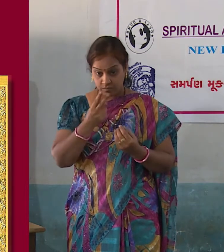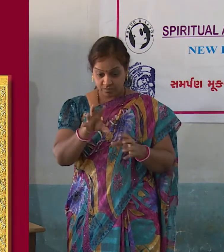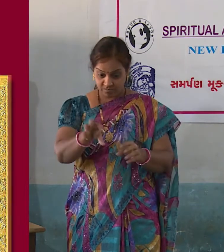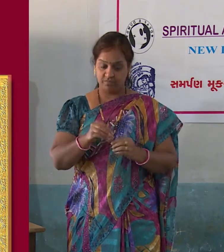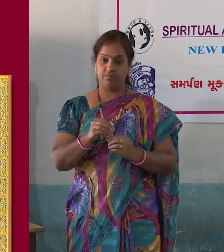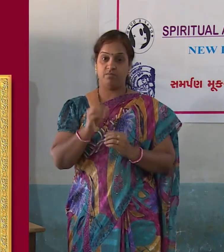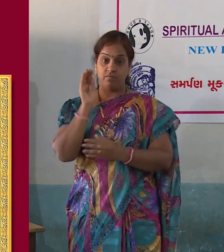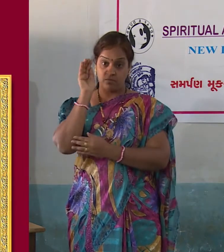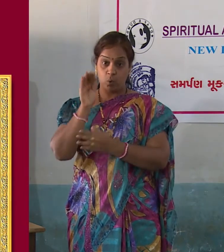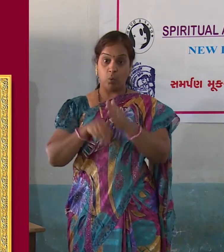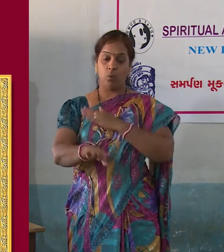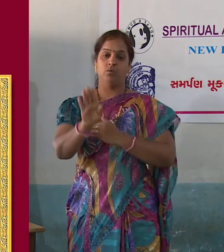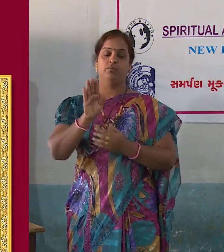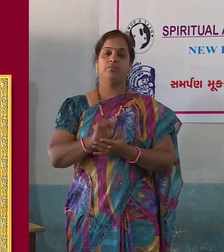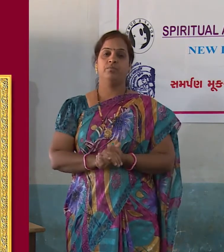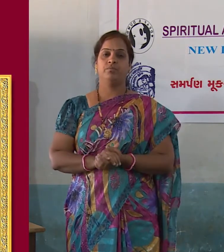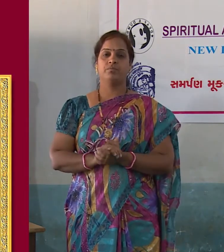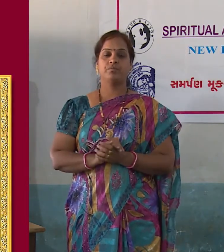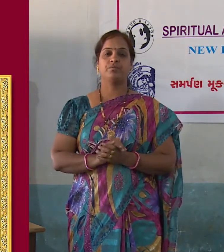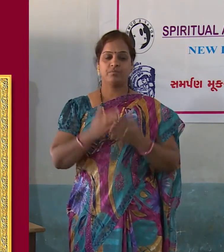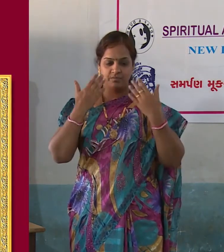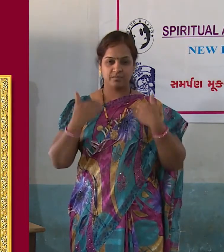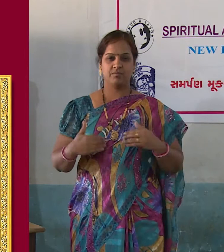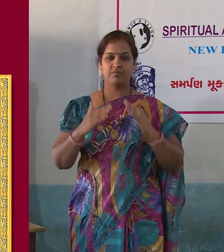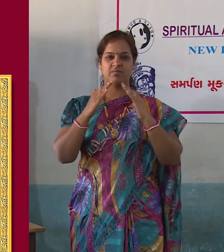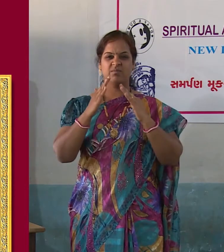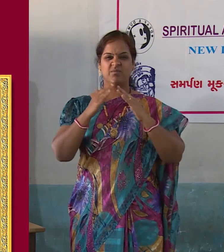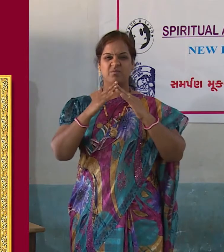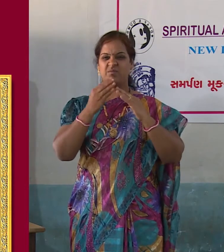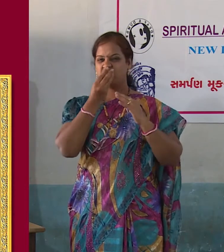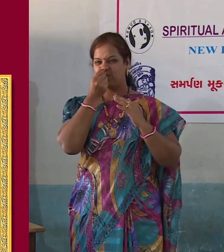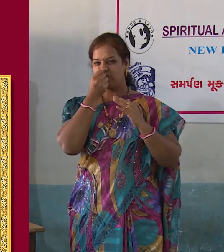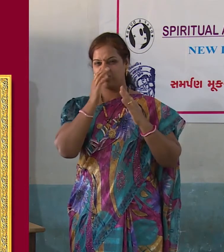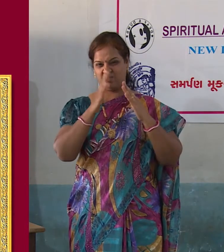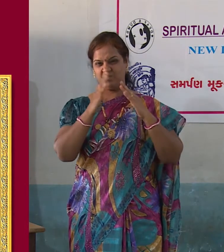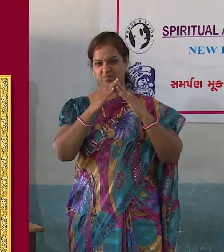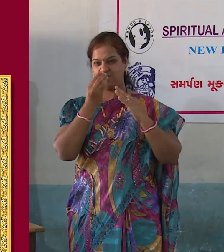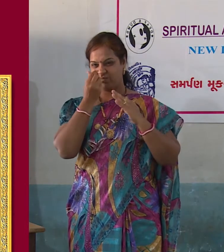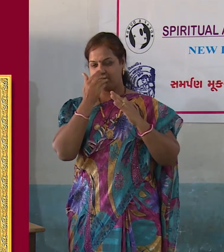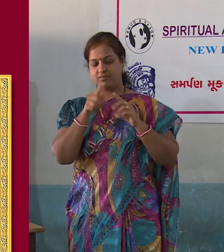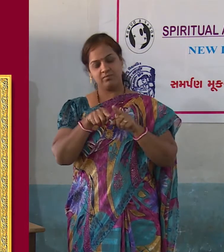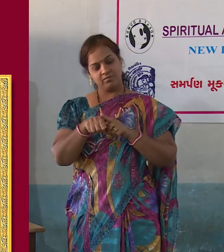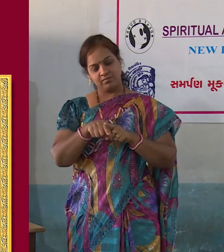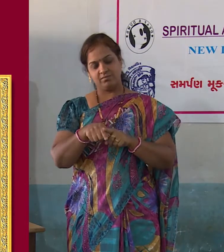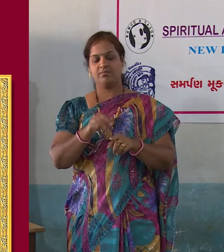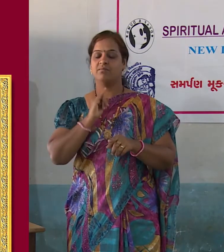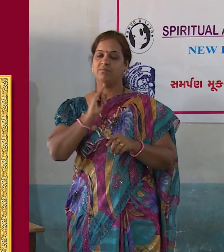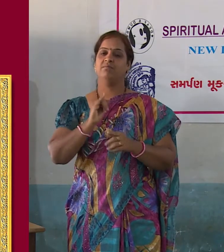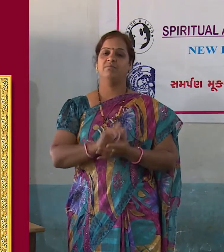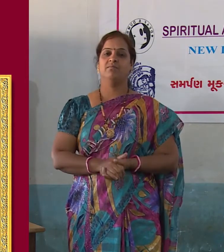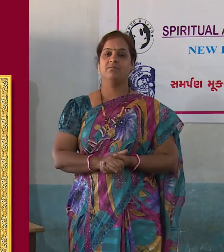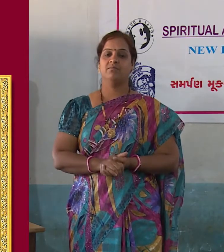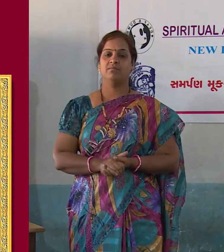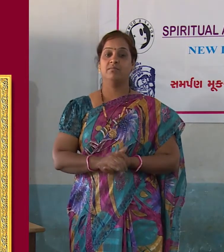है ऊपर कि वो झोंपड़ी के समान है, आत्मा तपस्वी के समान है।